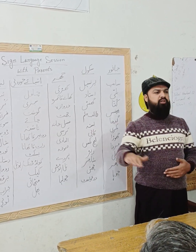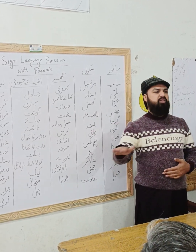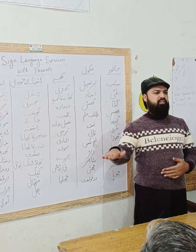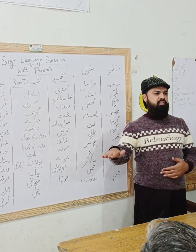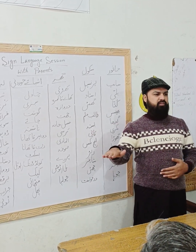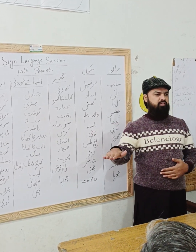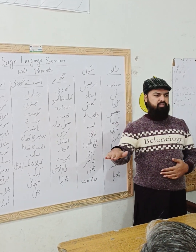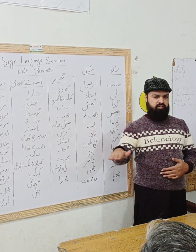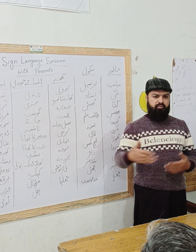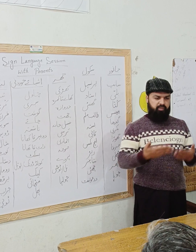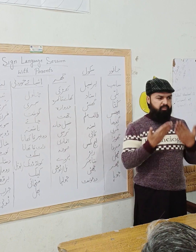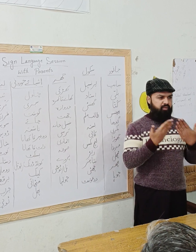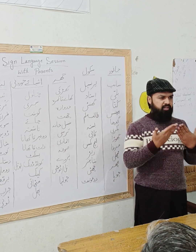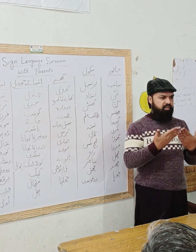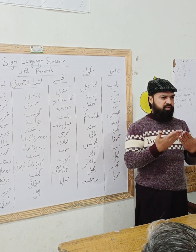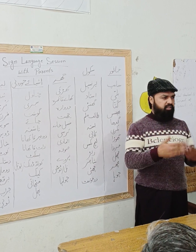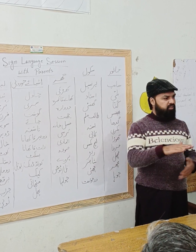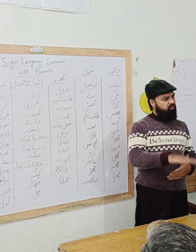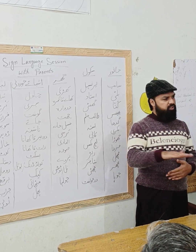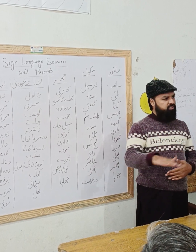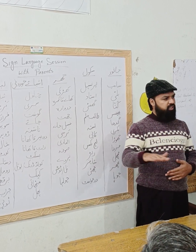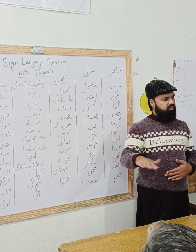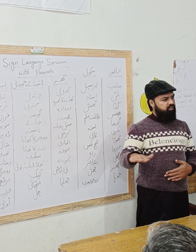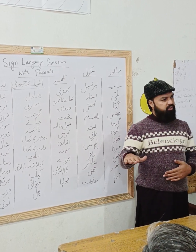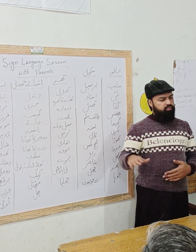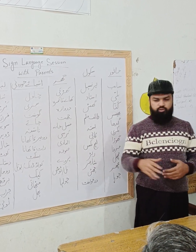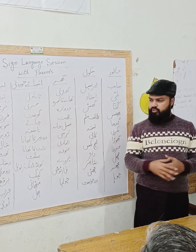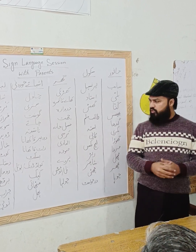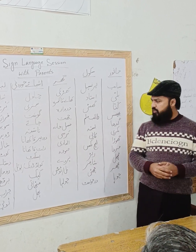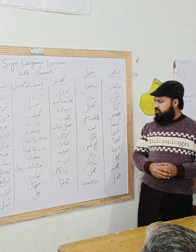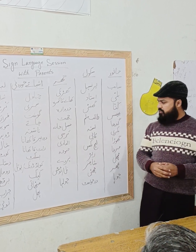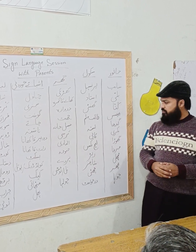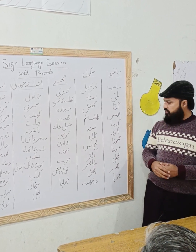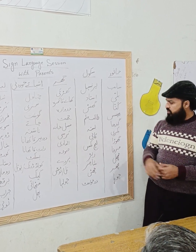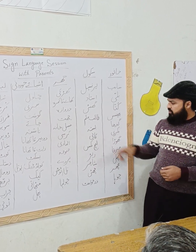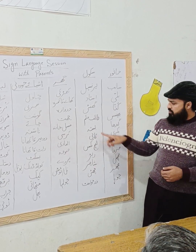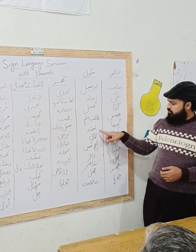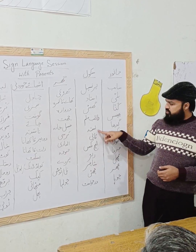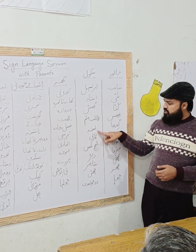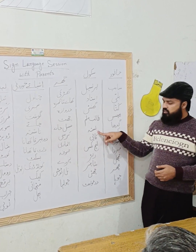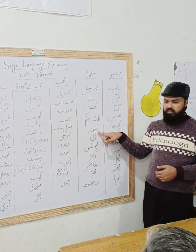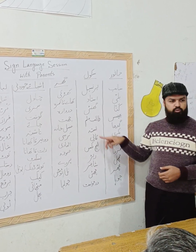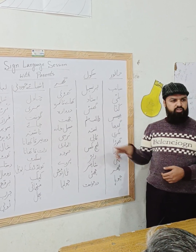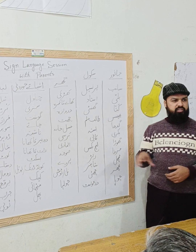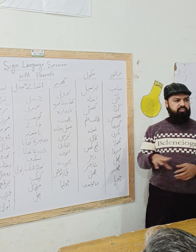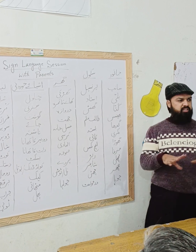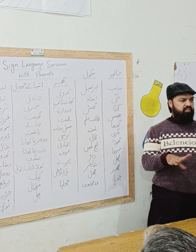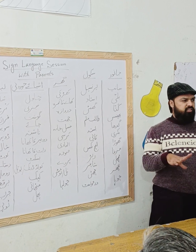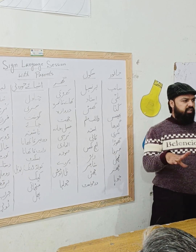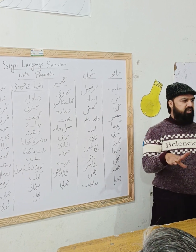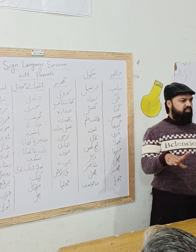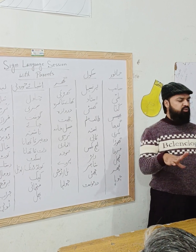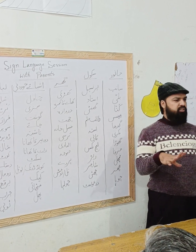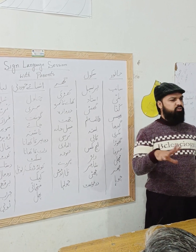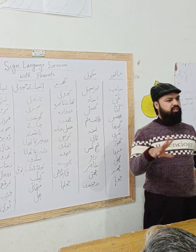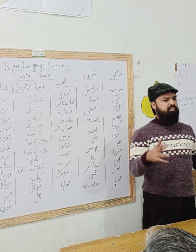बच्चे पहले पढ़ने का करेंगे और ये साथ साथ छोटे छोटे बच्चे। बस्ता कुछ इसमें यानी साइन ऐसे होते हैं कुछ जो नेचुरल